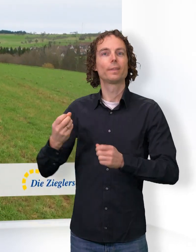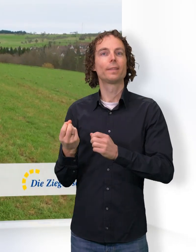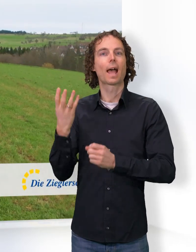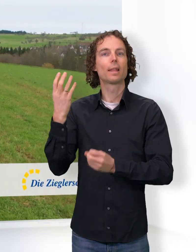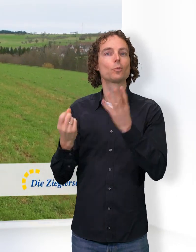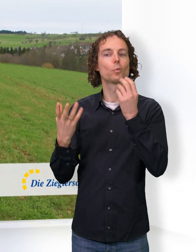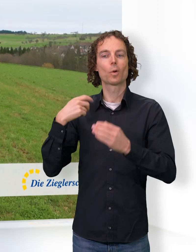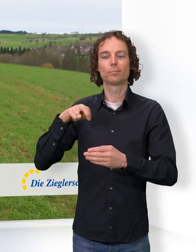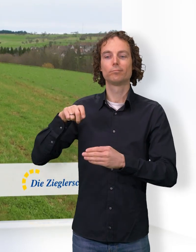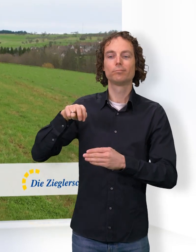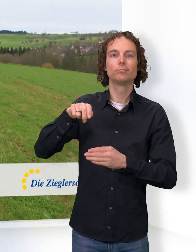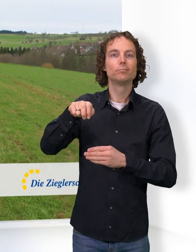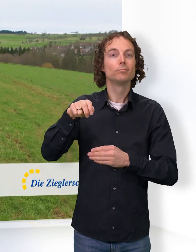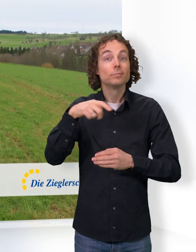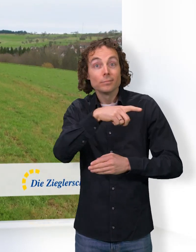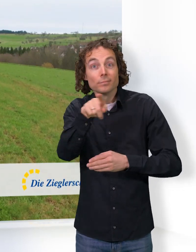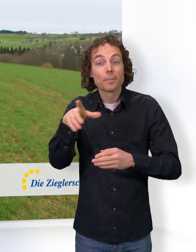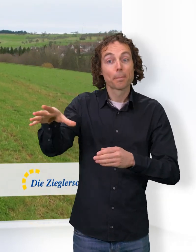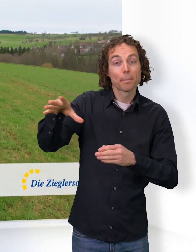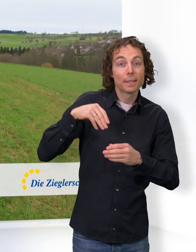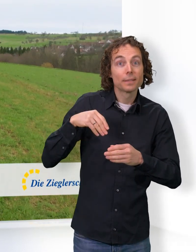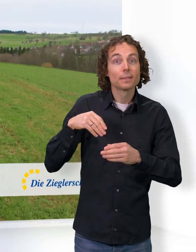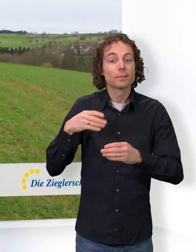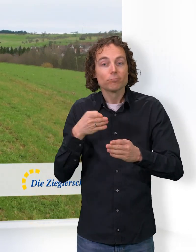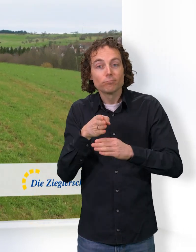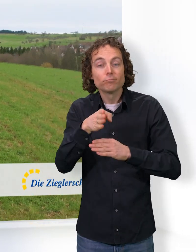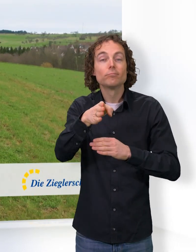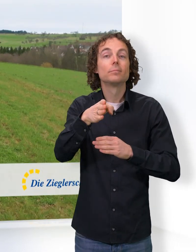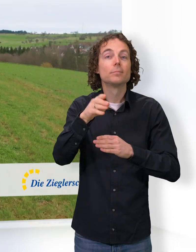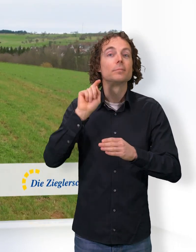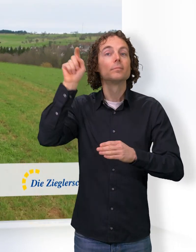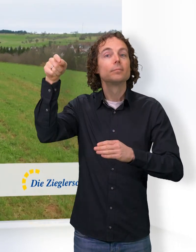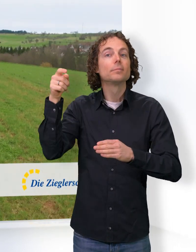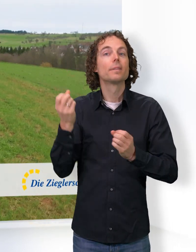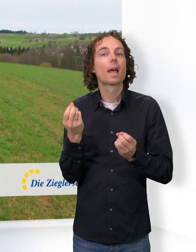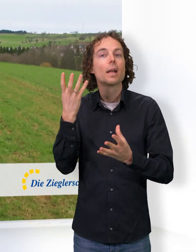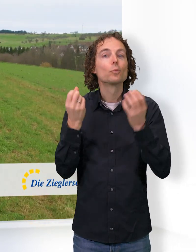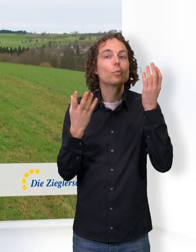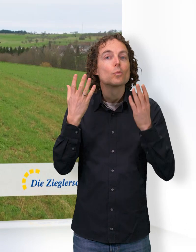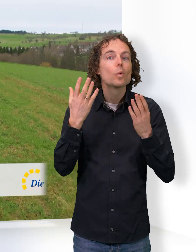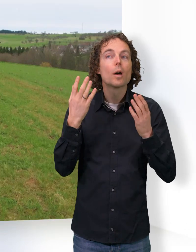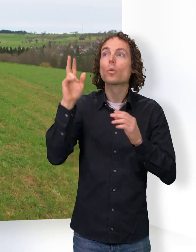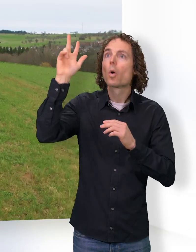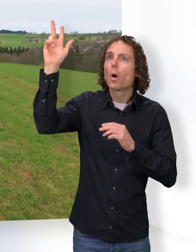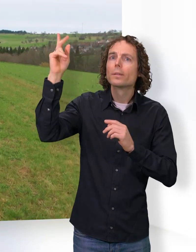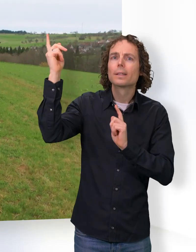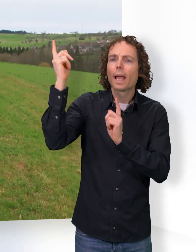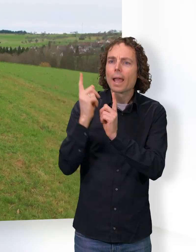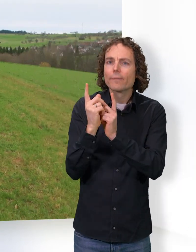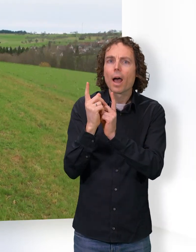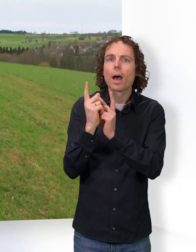getauscht. Und ich möchte Sie mitnehmen, dass wir hier draußen in der Natur die Gegenwart Gottes